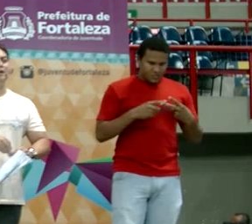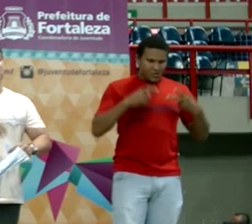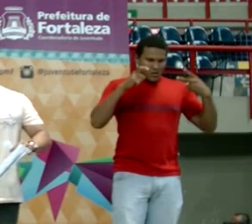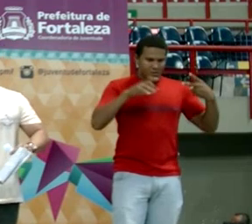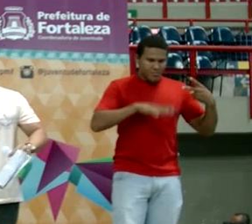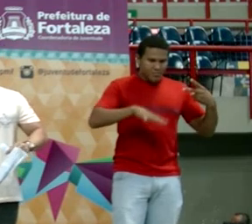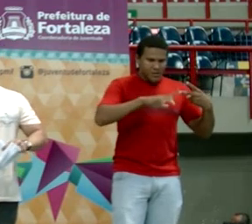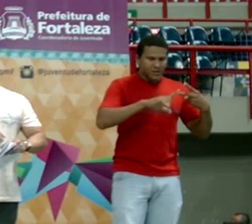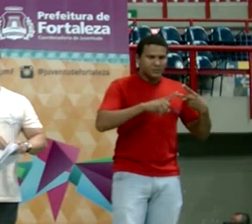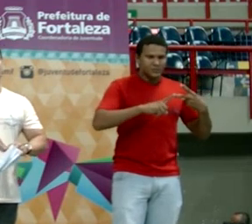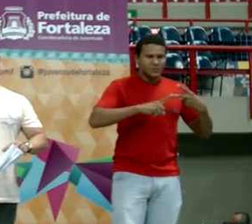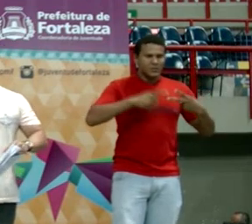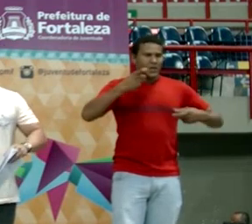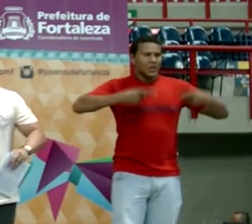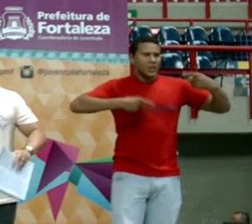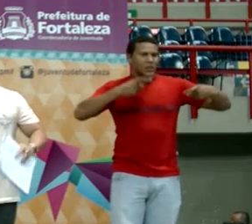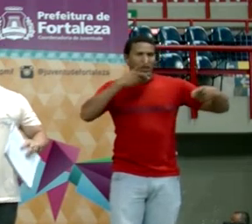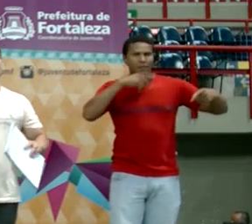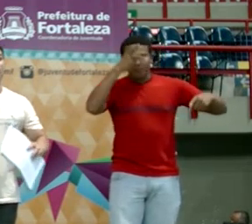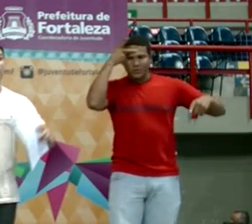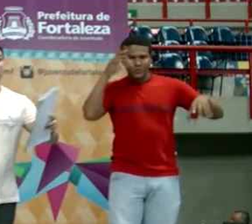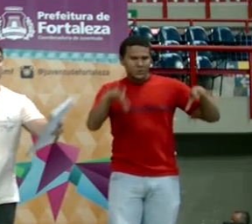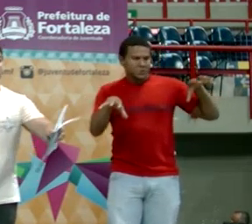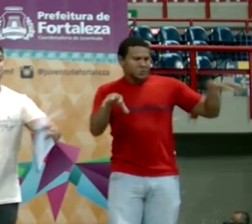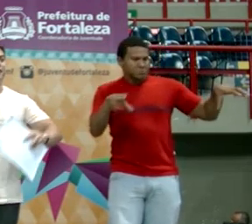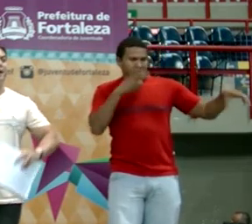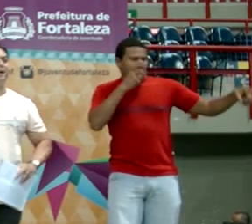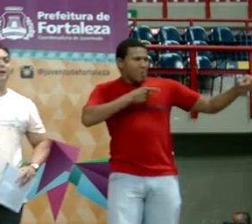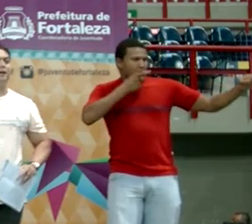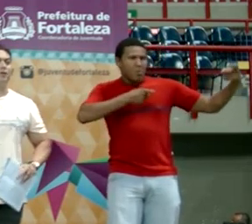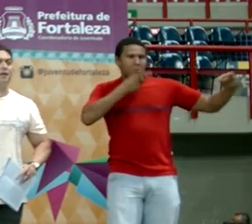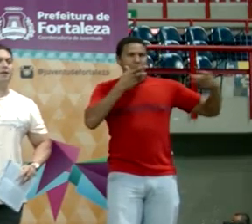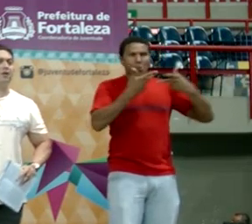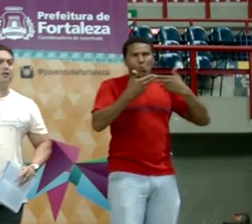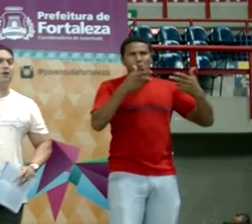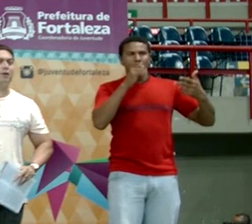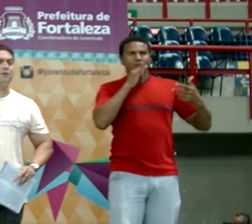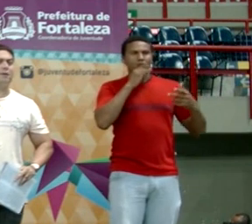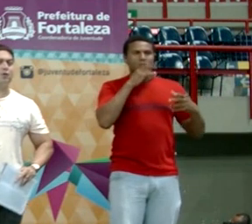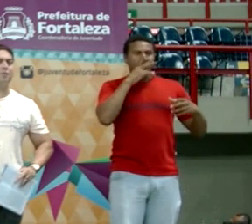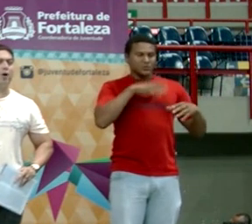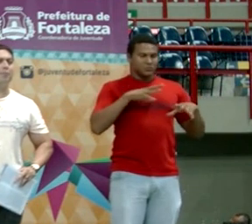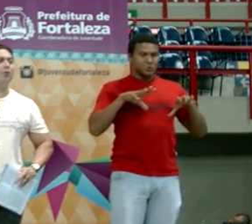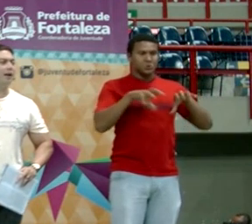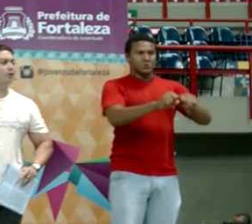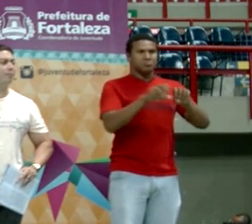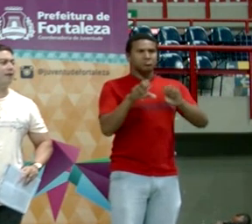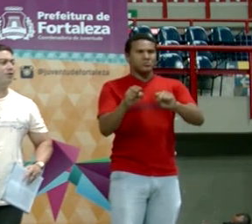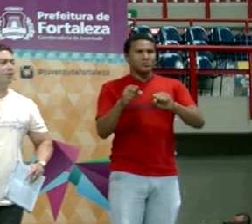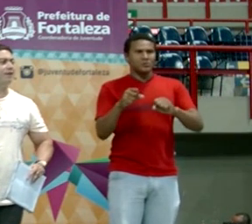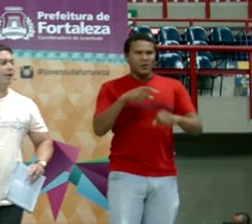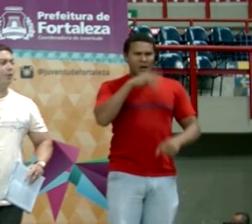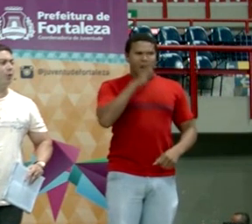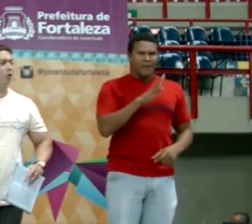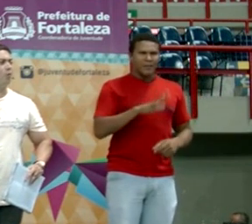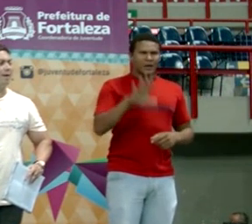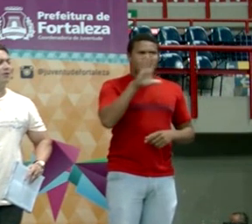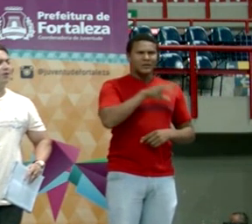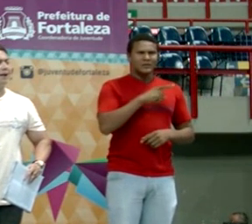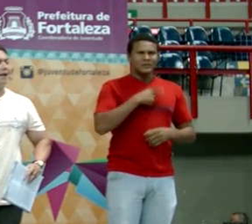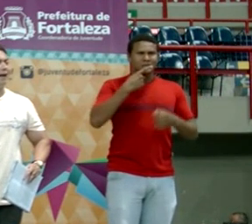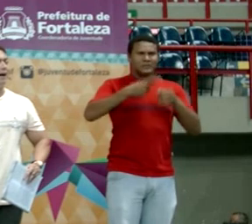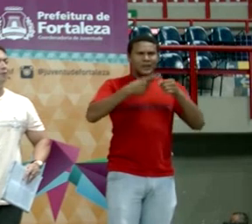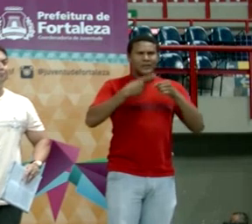espaço, briga de gangue, briga por bairros, ocupação de terra. Você tem noção de quantas pessoas morrem por ano no Brasil, no interior,